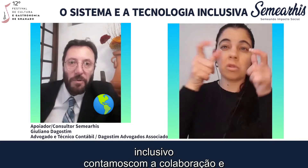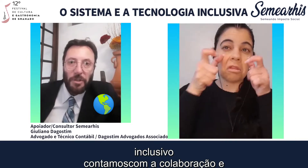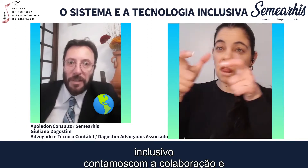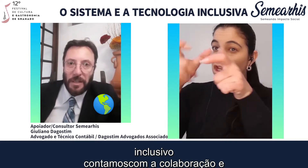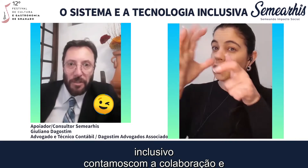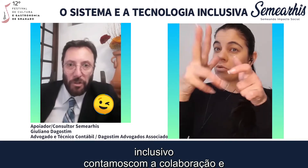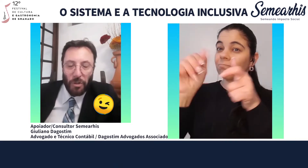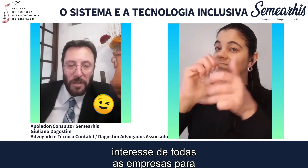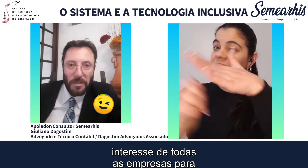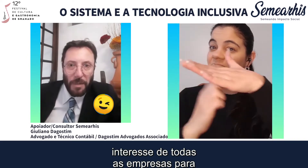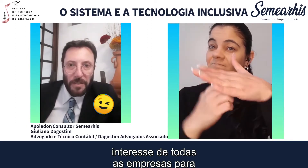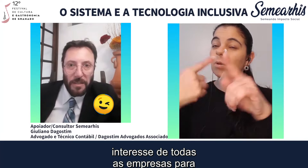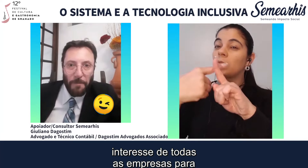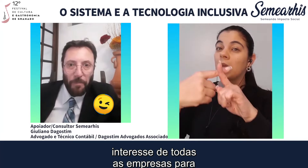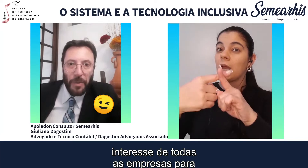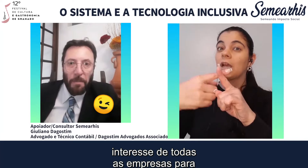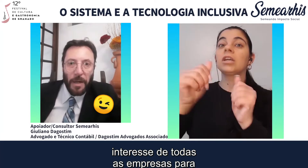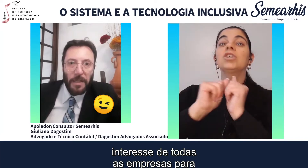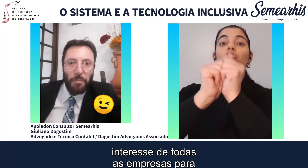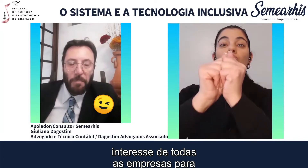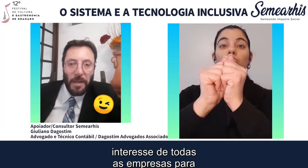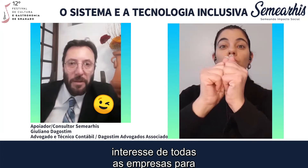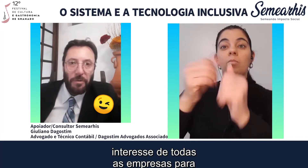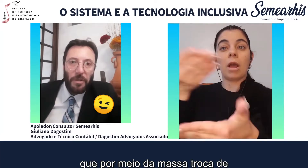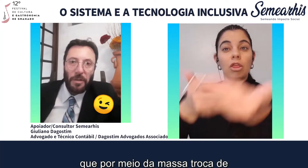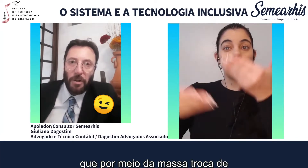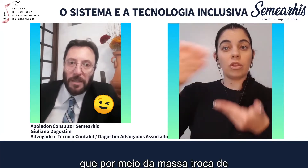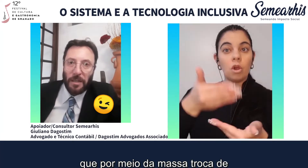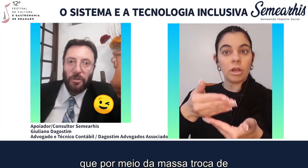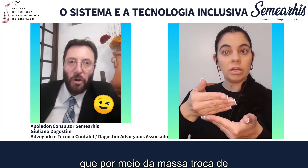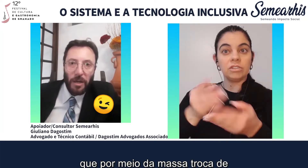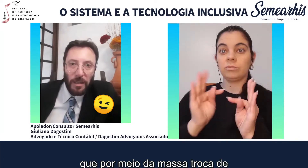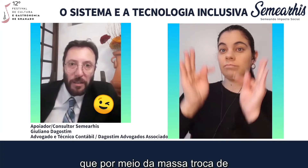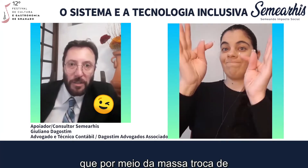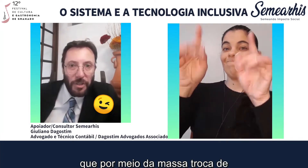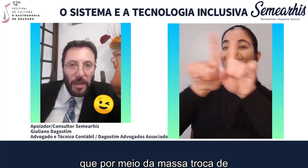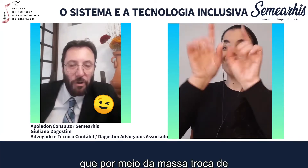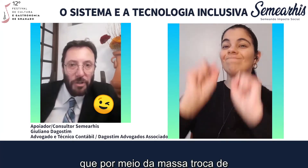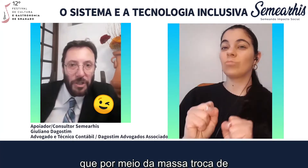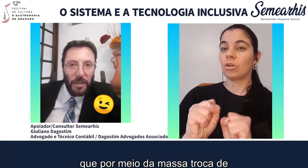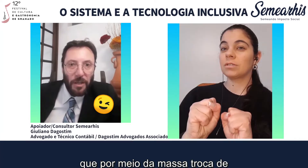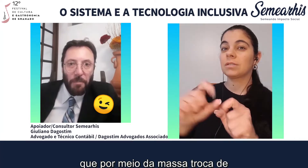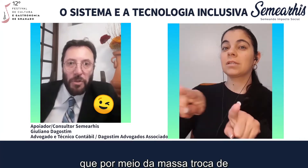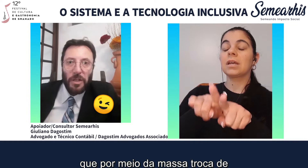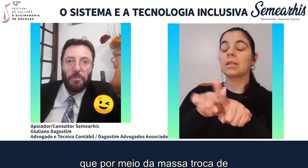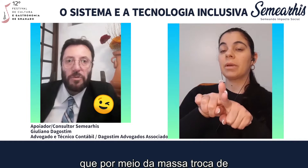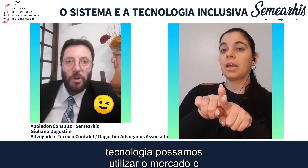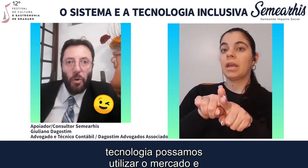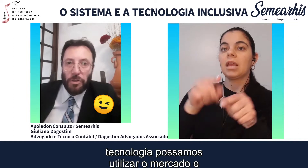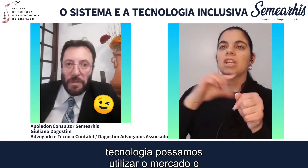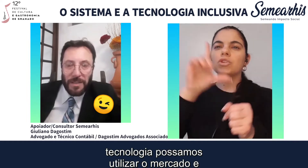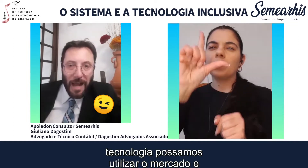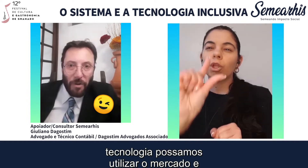colaboração e o interesse de todas as empresas para que, por meio da nossa troca de tecnologia,